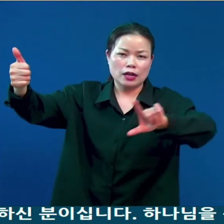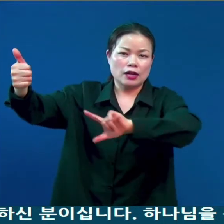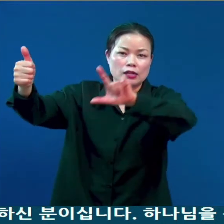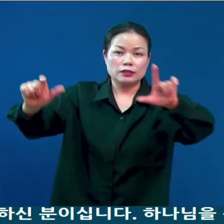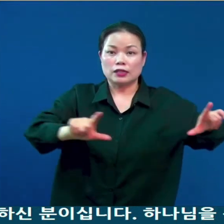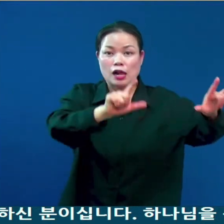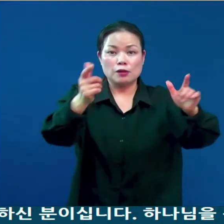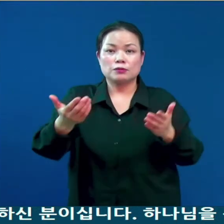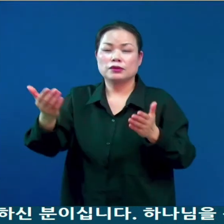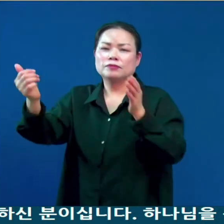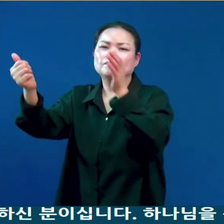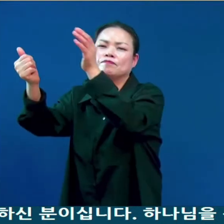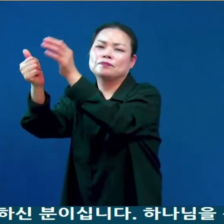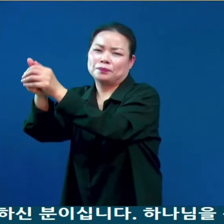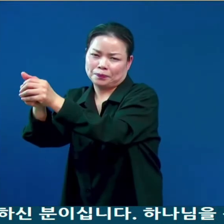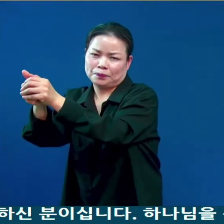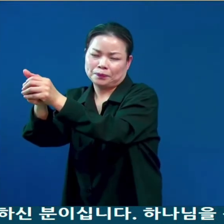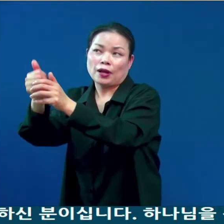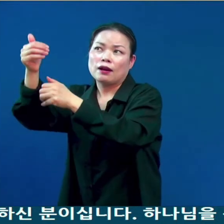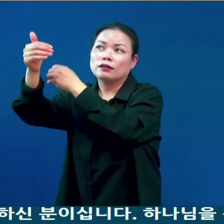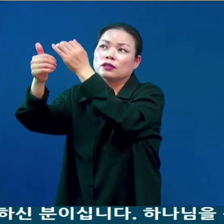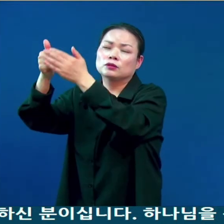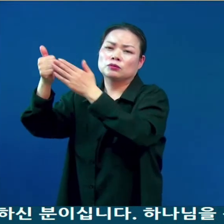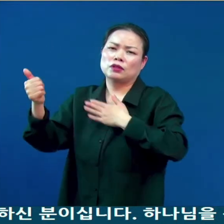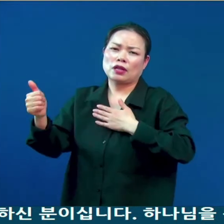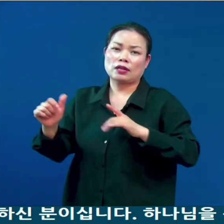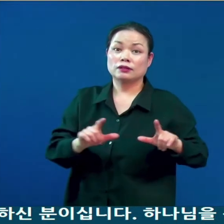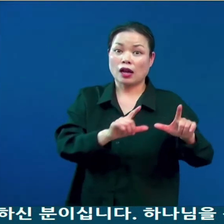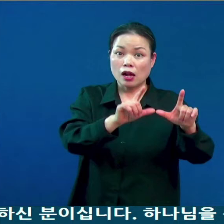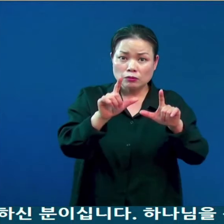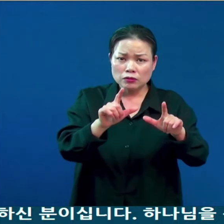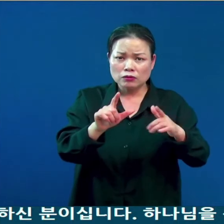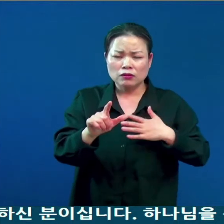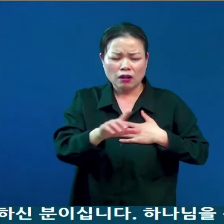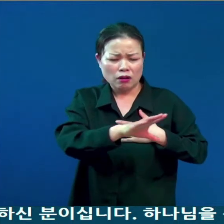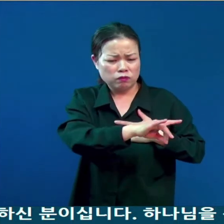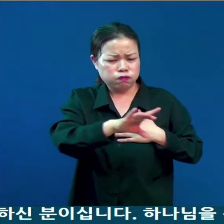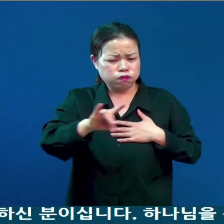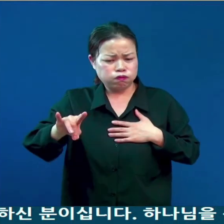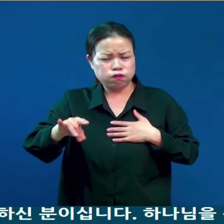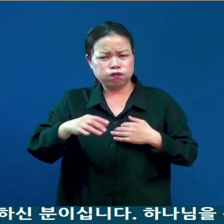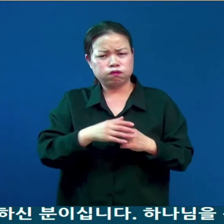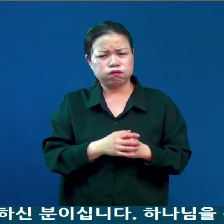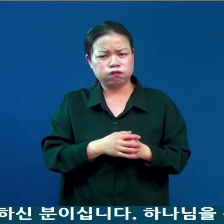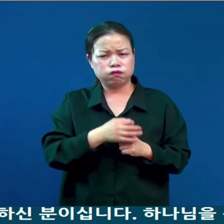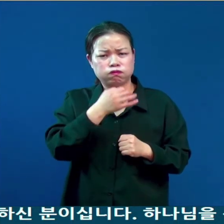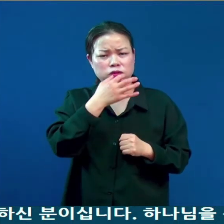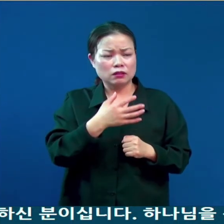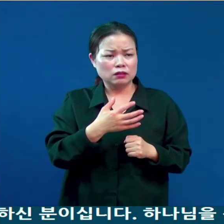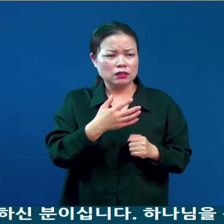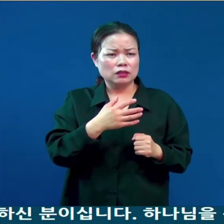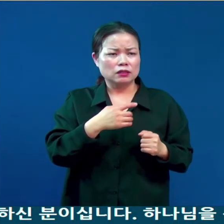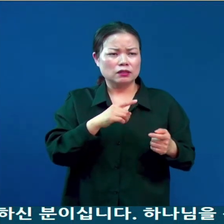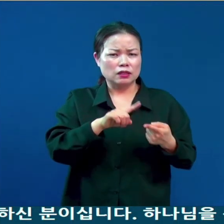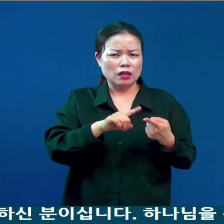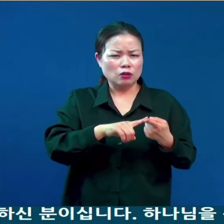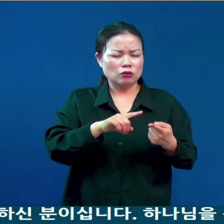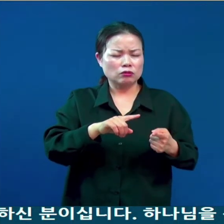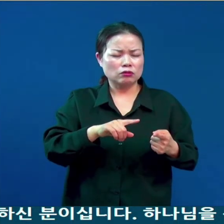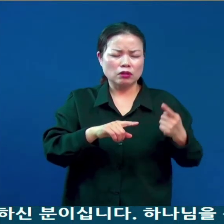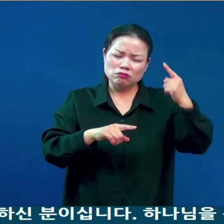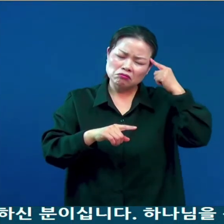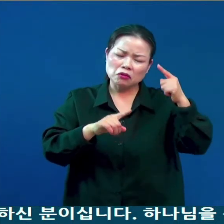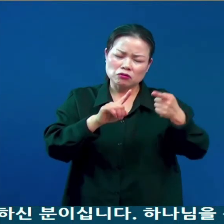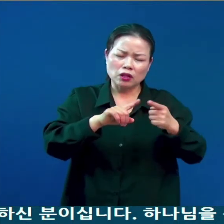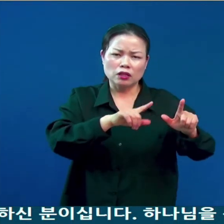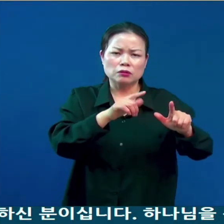것이죠. 의탁하는 겁니다. 하나님, 내 삶은 내가 때로는 내가 인대하며 살아가는 것 같지만 내 삶은 주님 손에